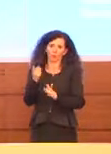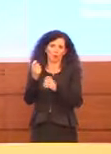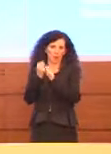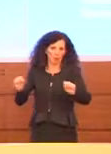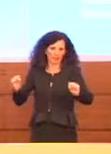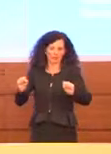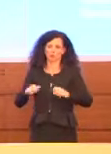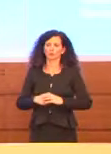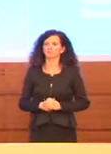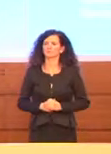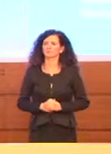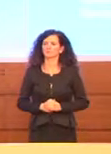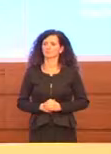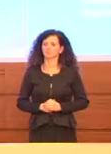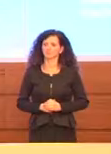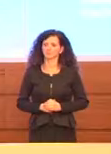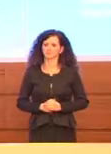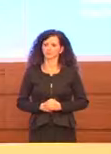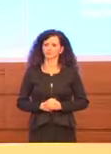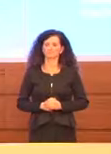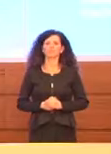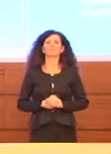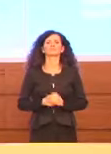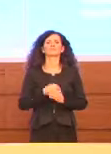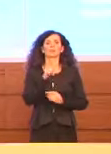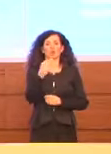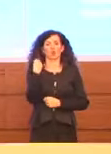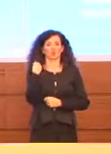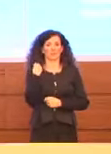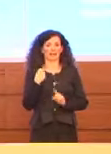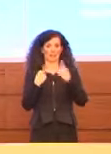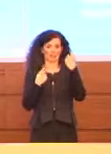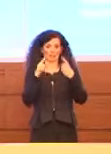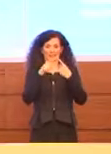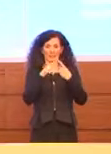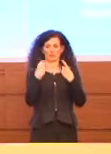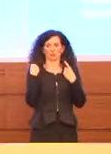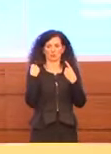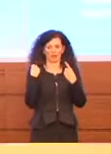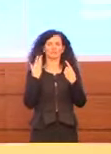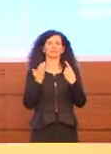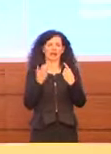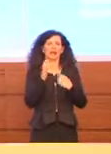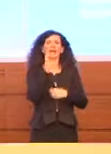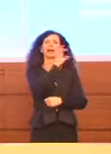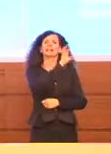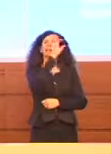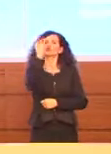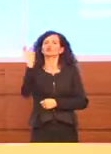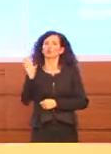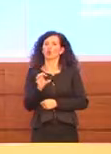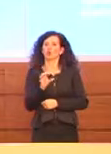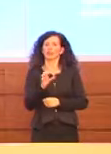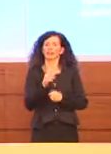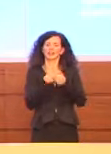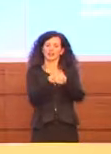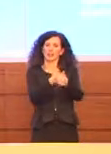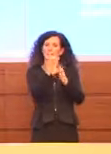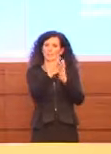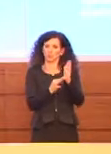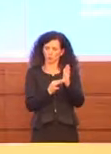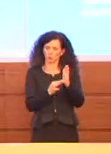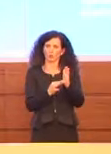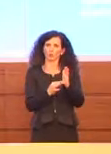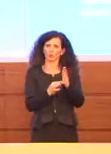allora la prima domanda l'approccio diciamo regionalizzato alle misure è una questione